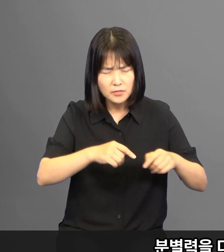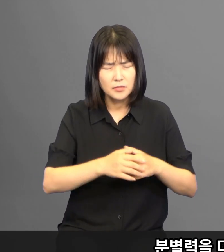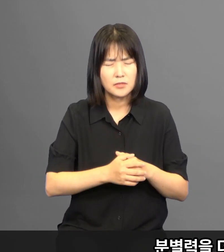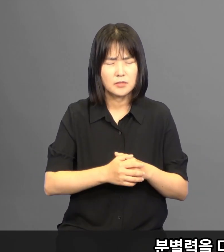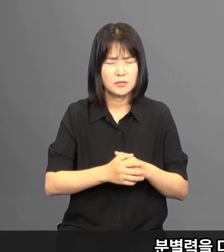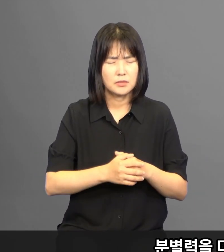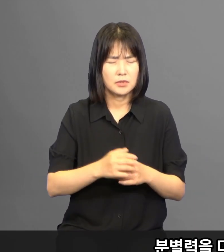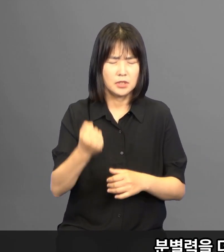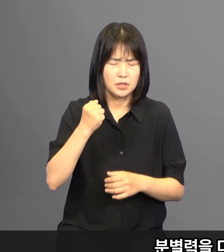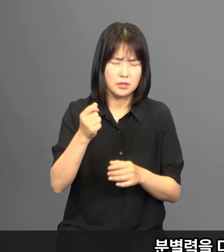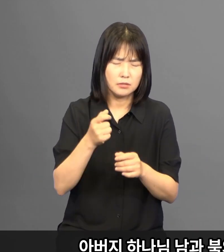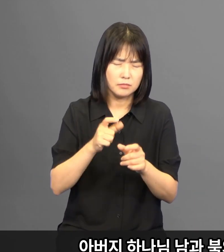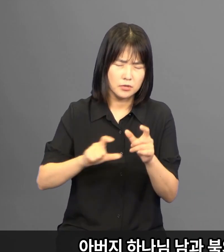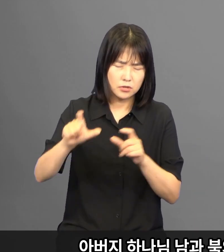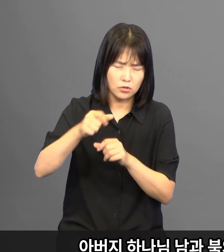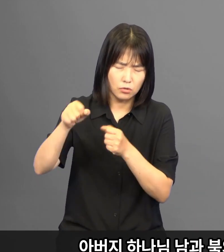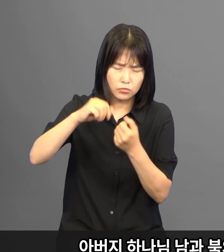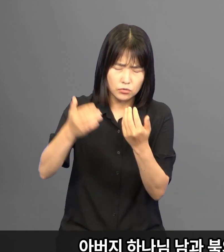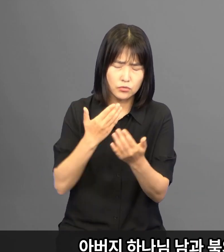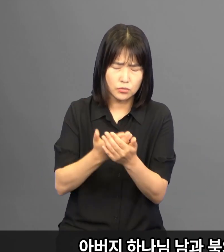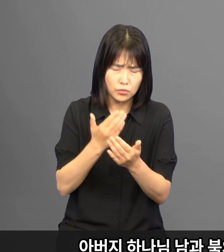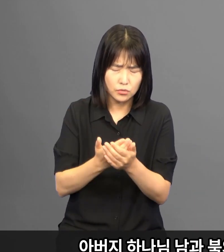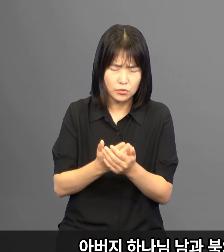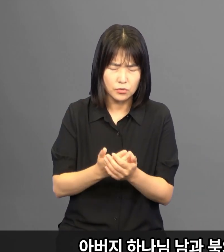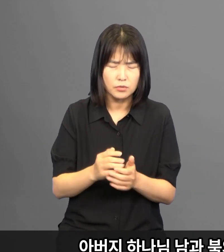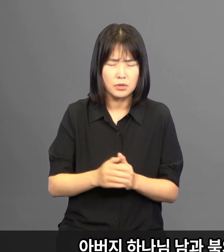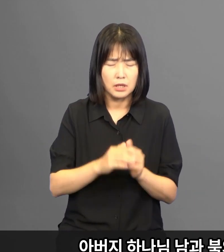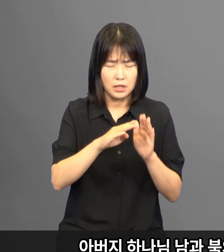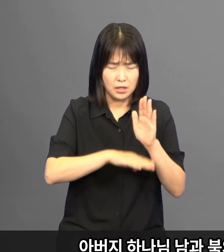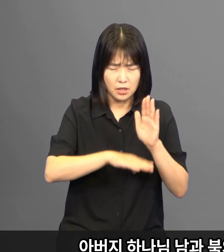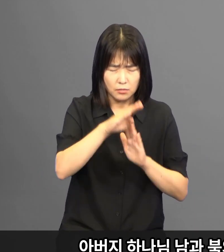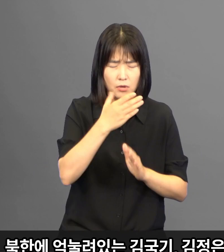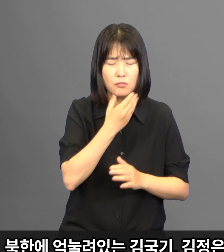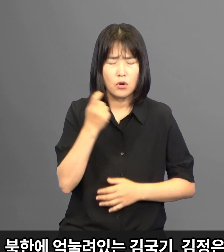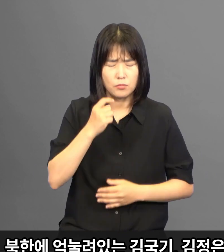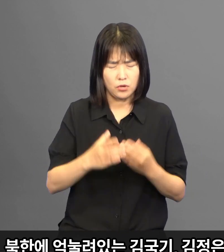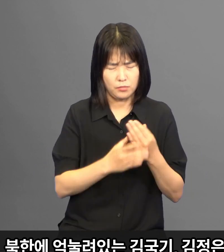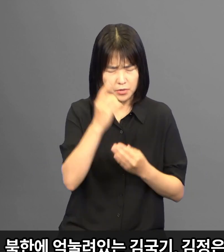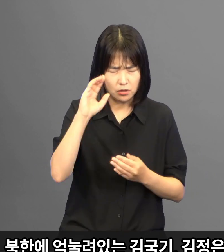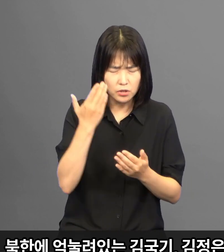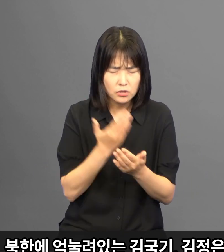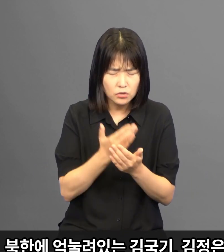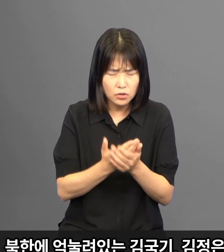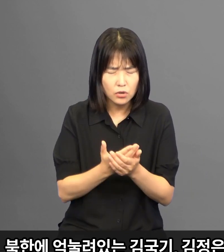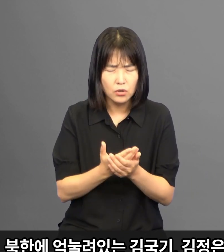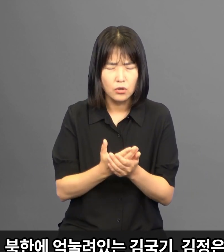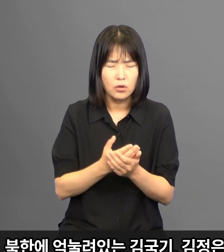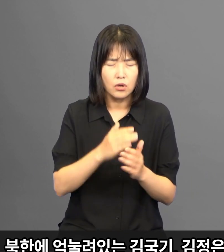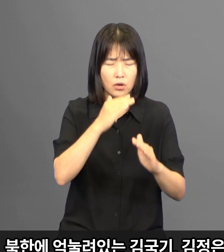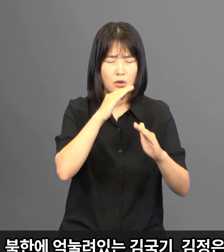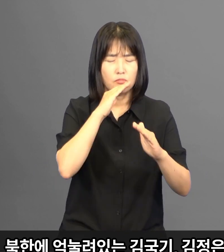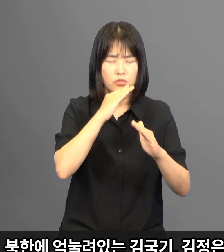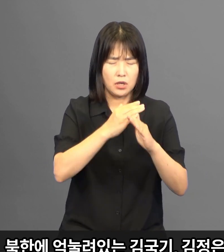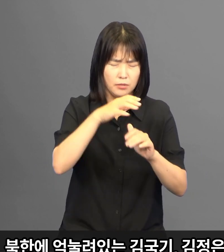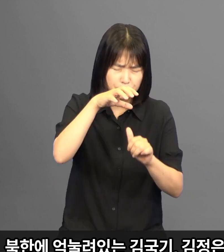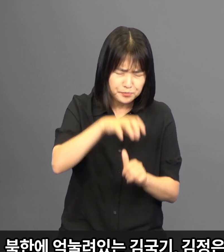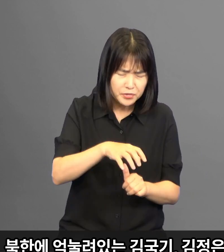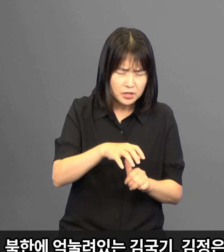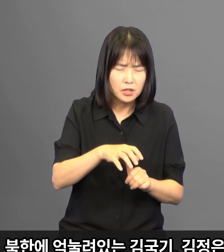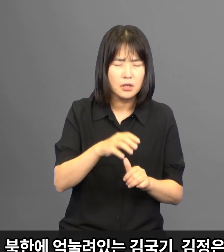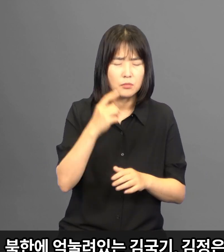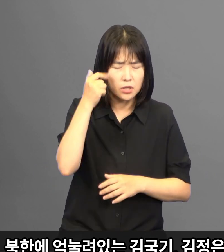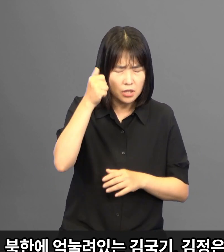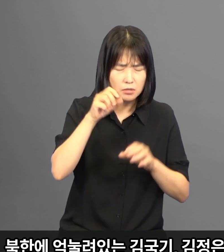더하여 주시옵소서. 아버지 하나님, 남과 북의 복음을 하나 되게 해주시고 북한에 억눌려 있는 김국기, 김정은 목사님, 최충기